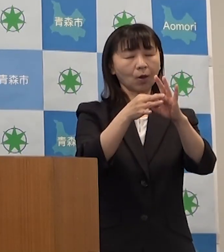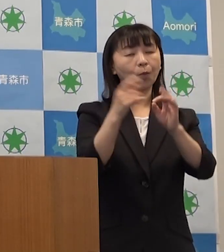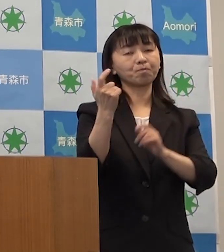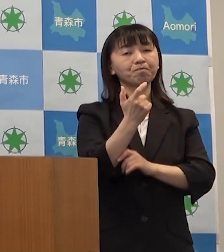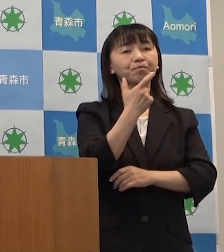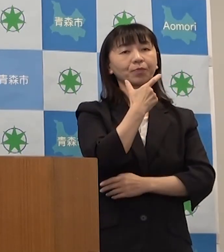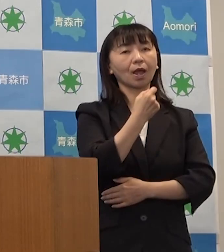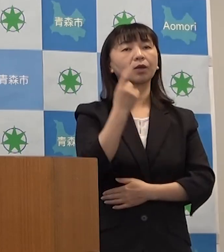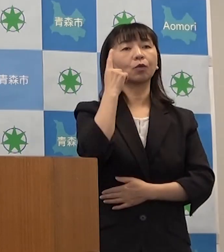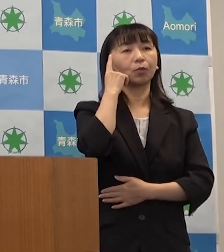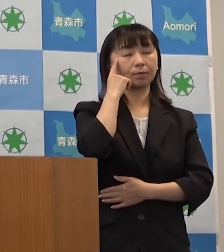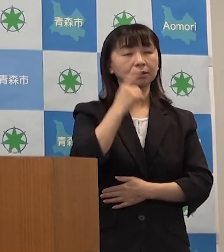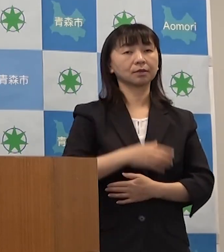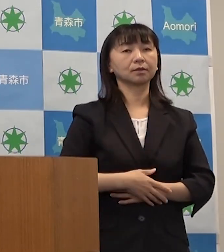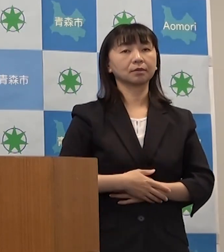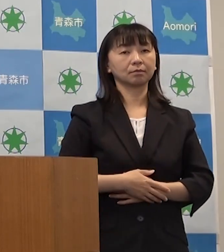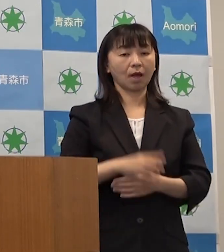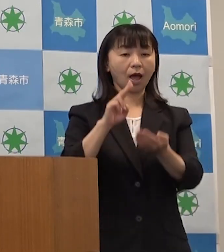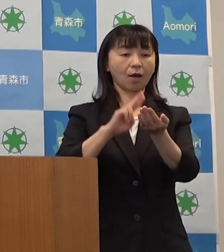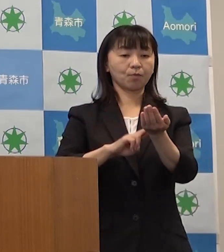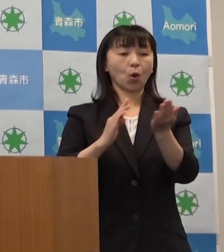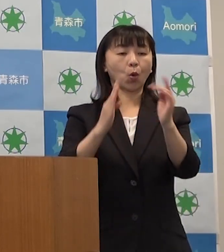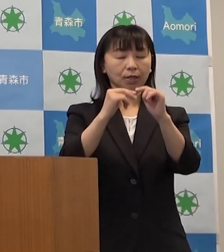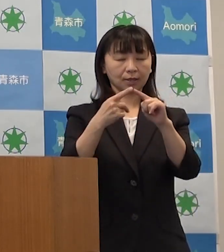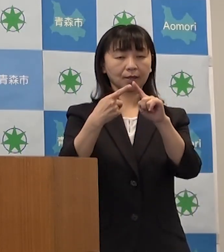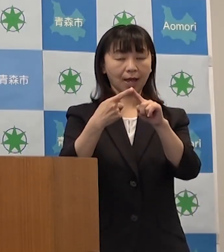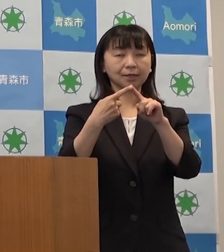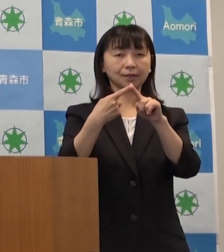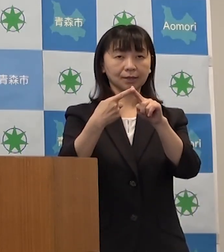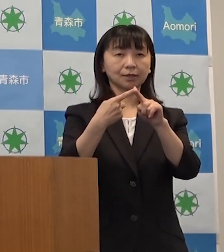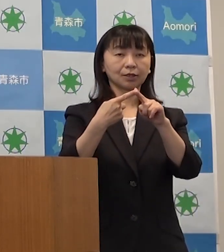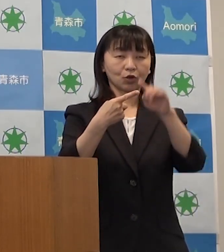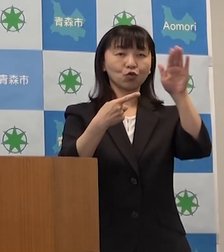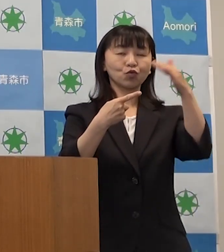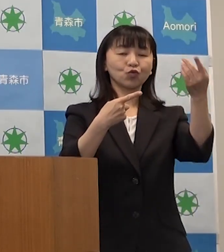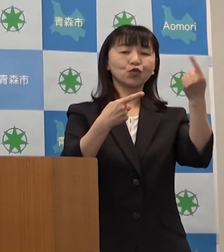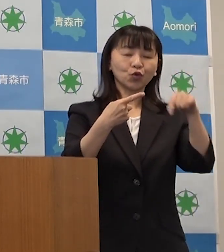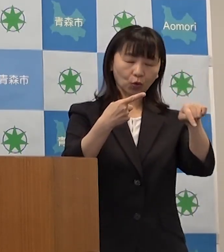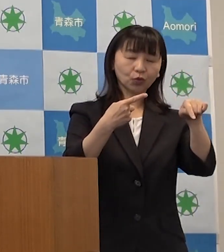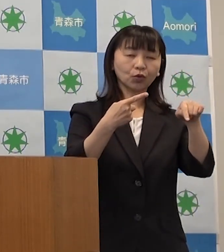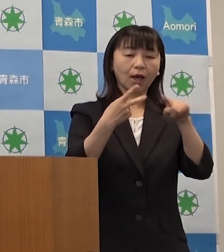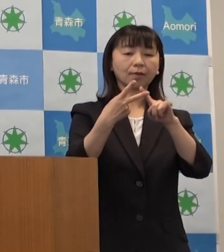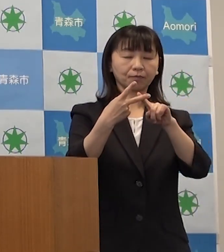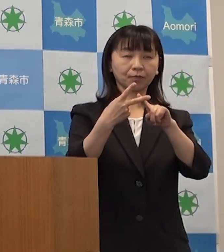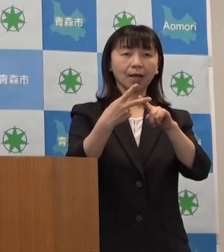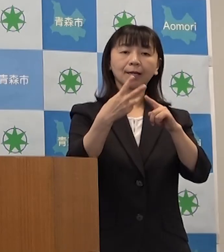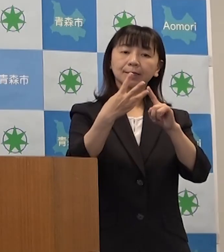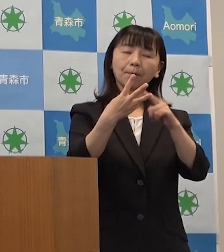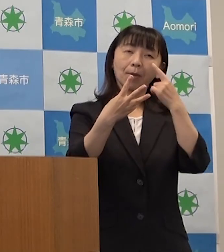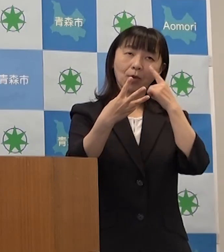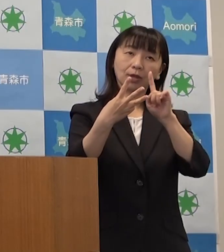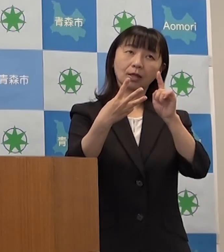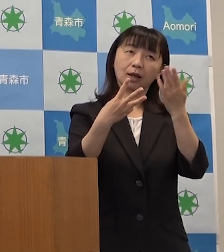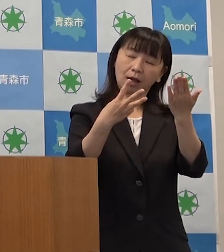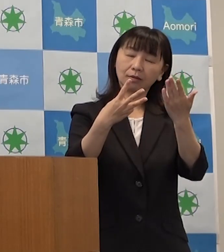。 その辺がまずは病院が1で風力発電がなると、3番目とかは何が来るの？